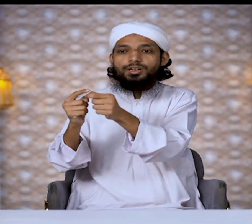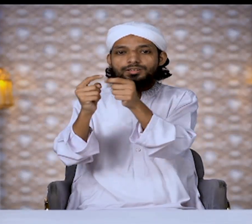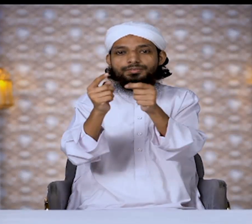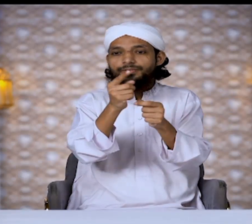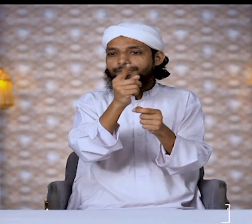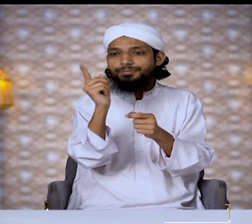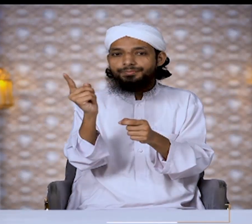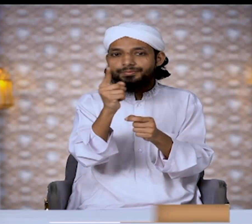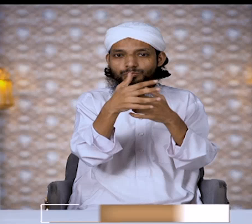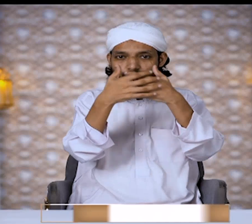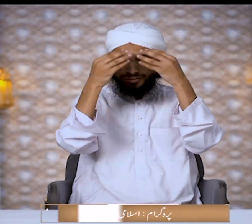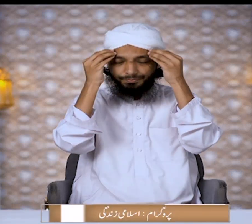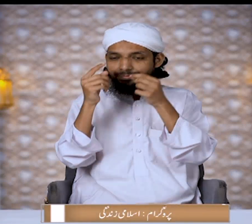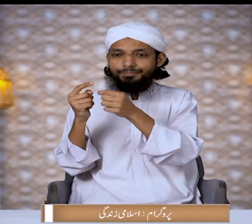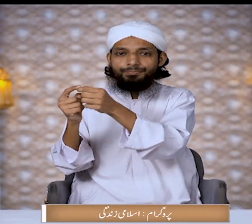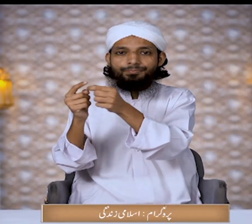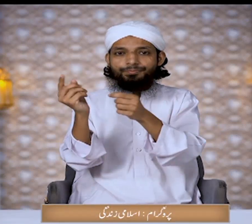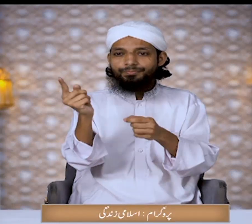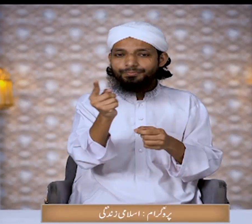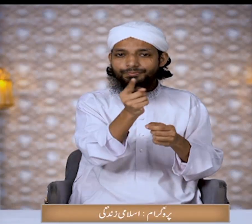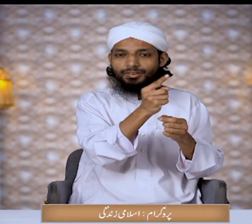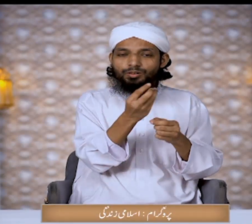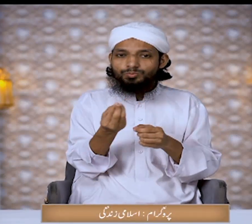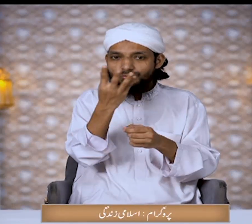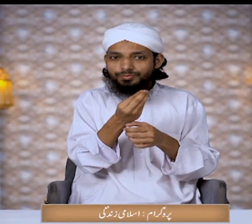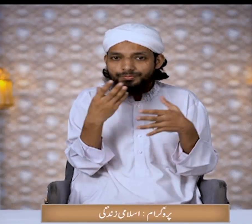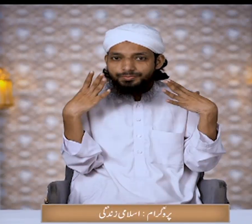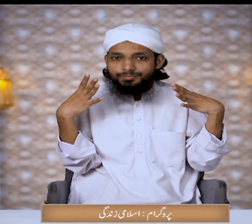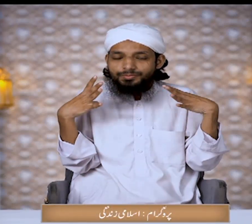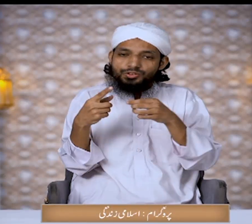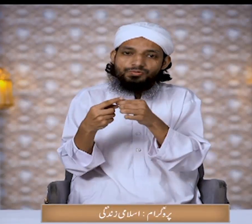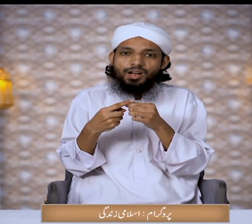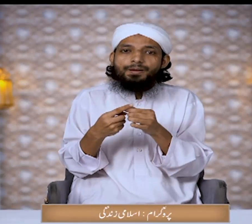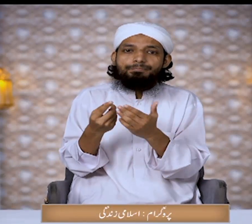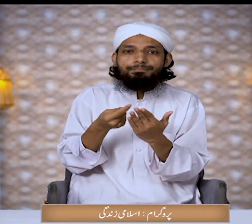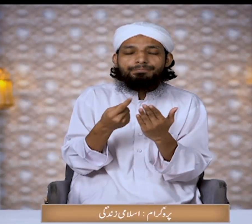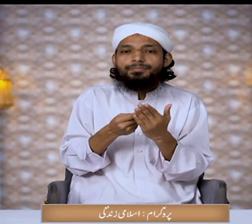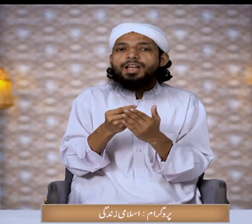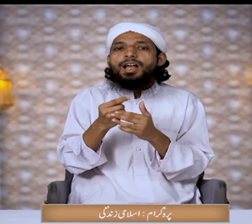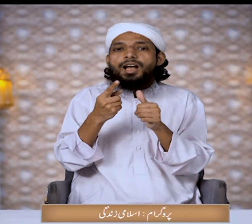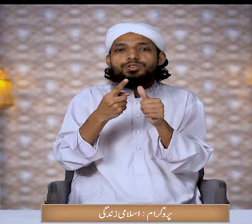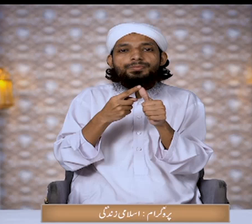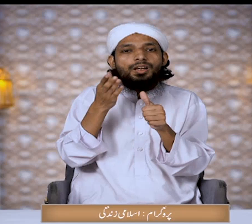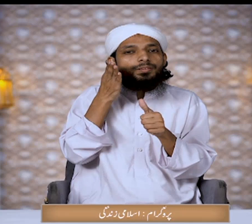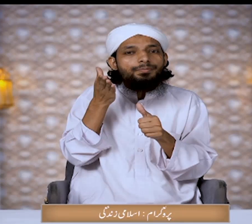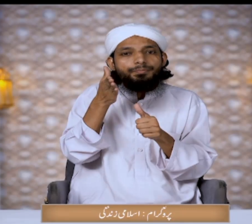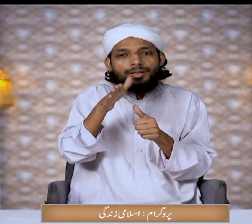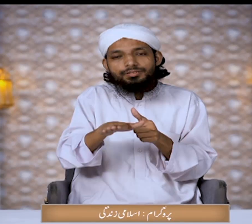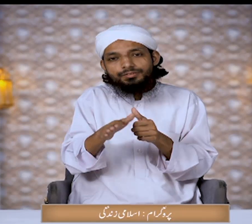کو تقسیم فرما دیتے اور پھر ہم لوگ دن بھر محنت کر کے جوابات مرتب کرتے. پھر عصر اور مغرب کے درمیان مختصر وقت میں ہر ایک سے